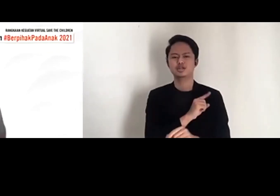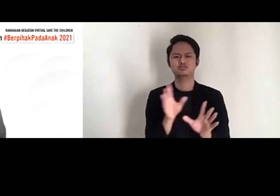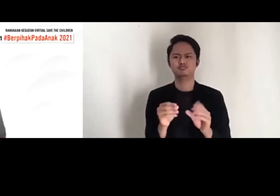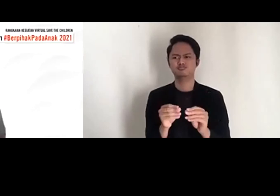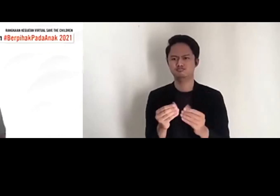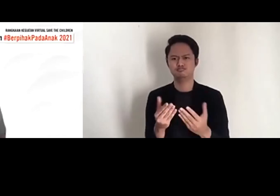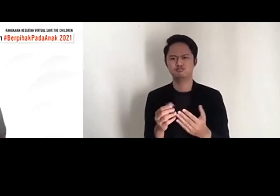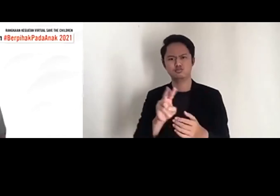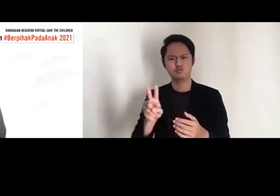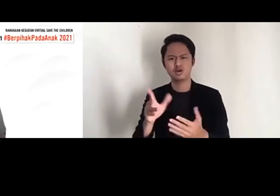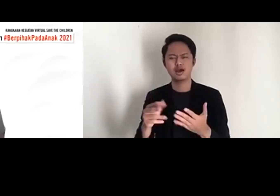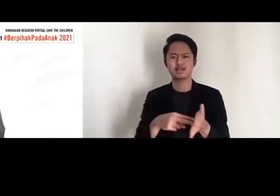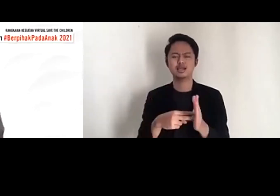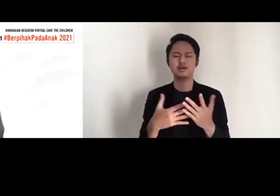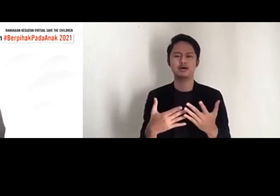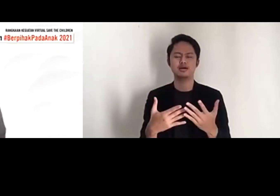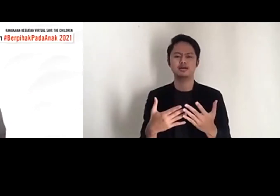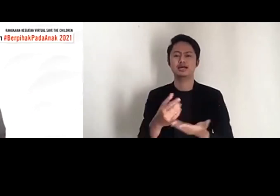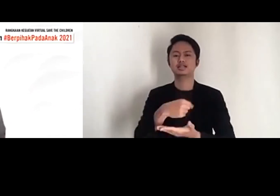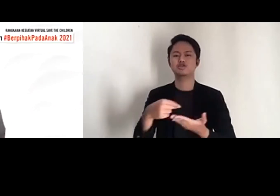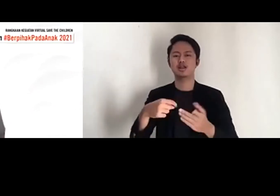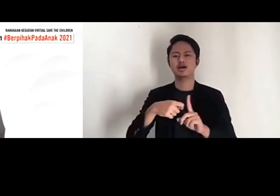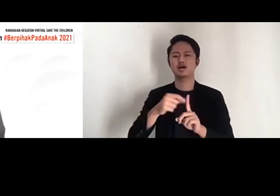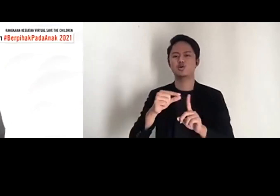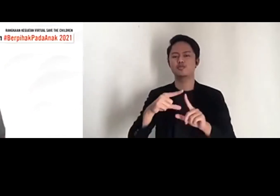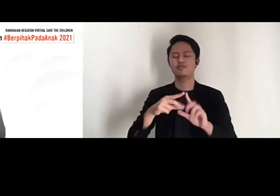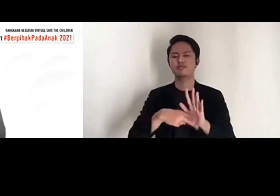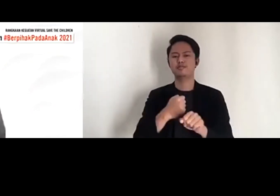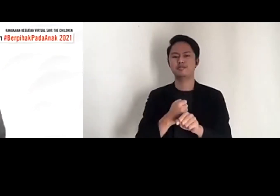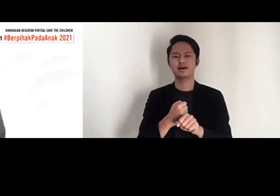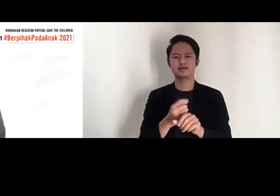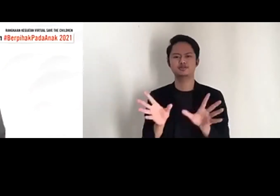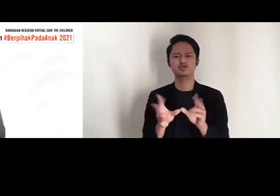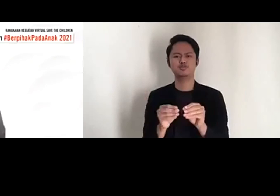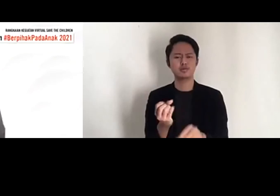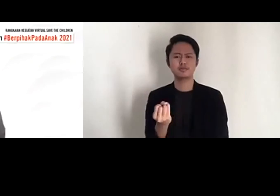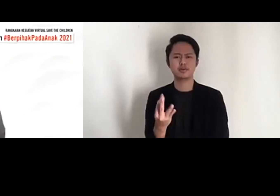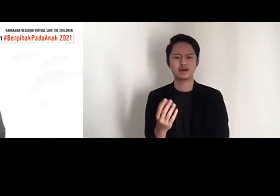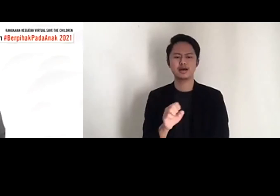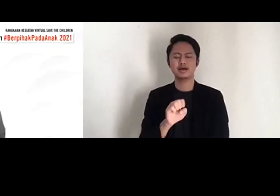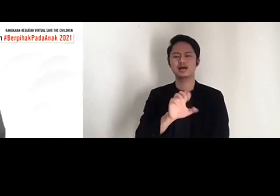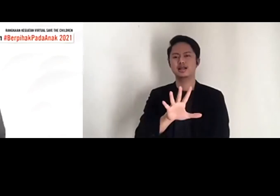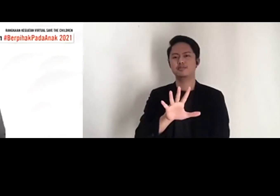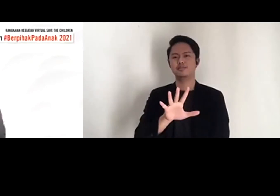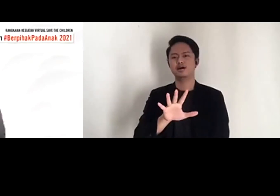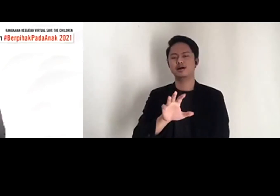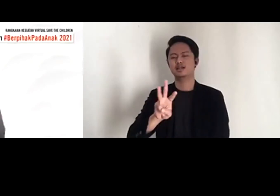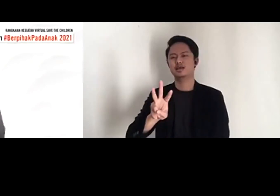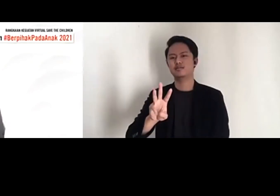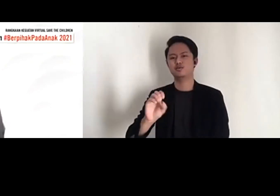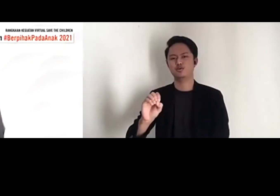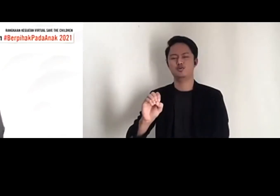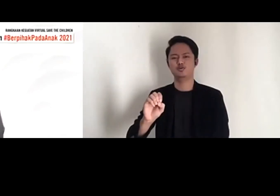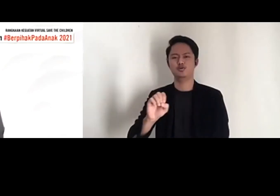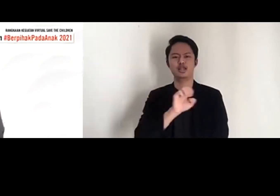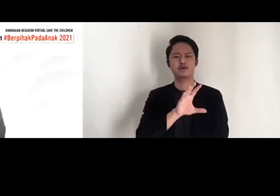jumlah sekolah yang ada di Kabupaten Kupang SD dan SMP berjumlah 530 sekolah.